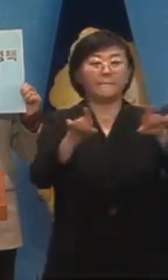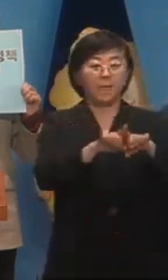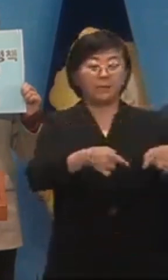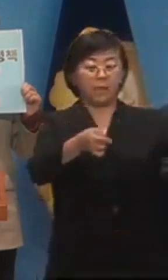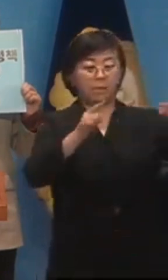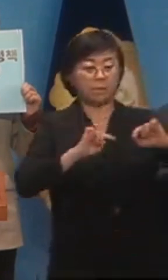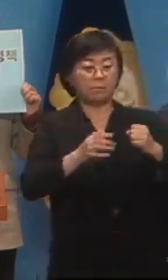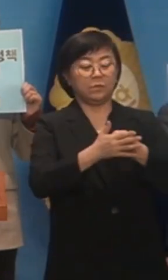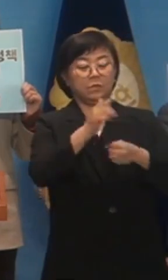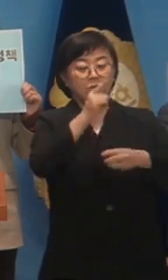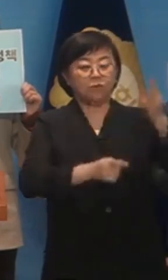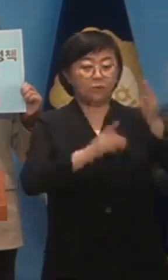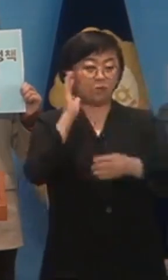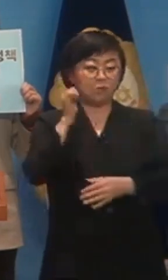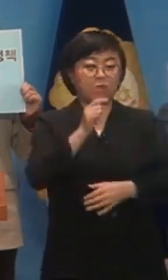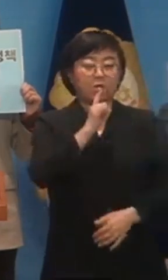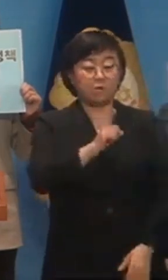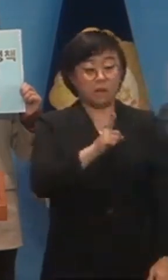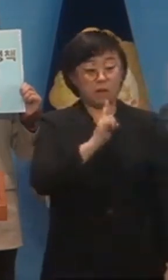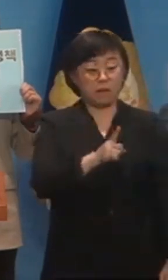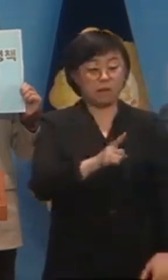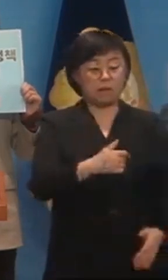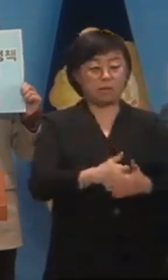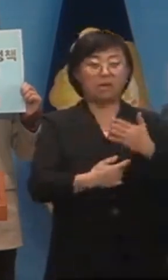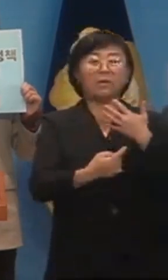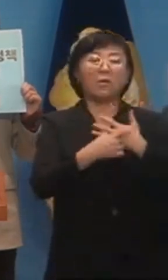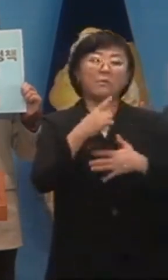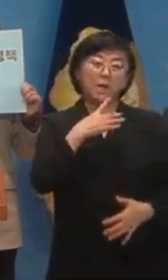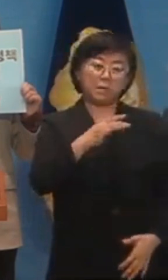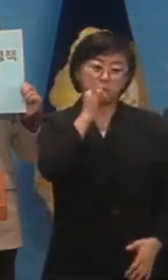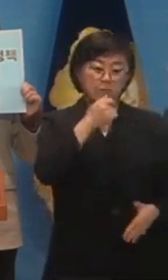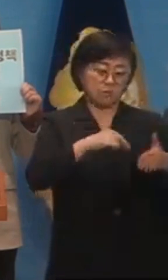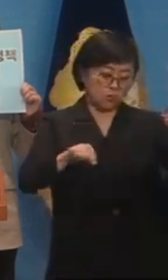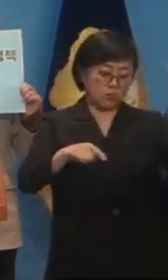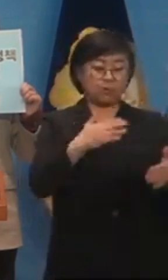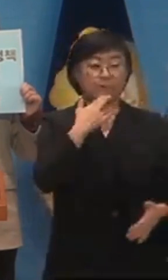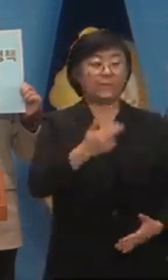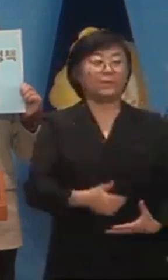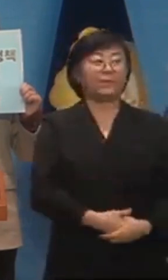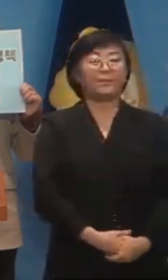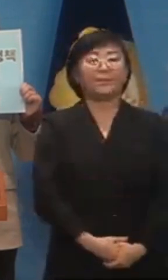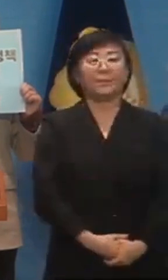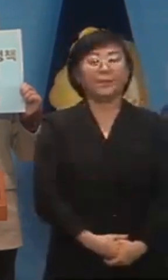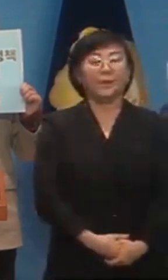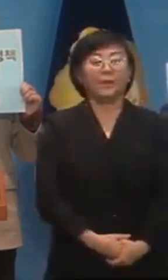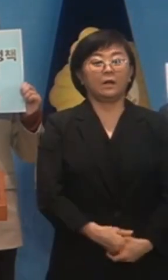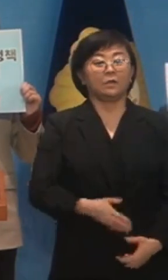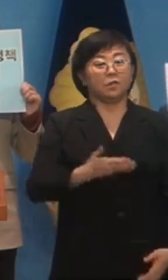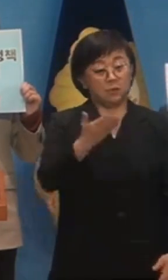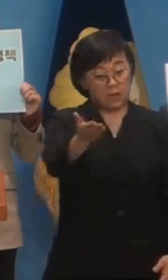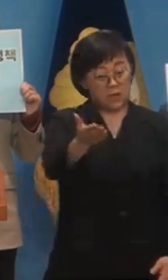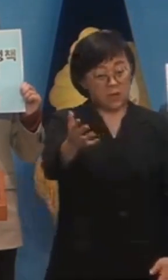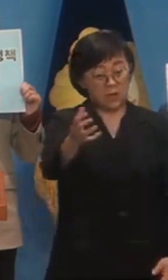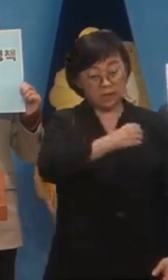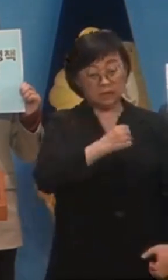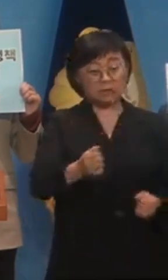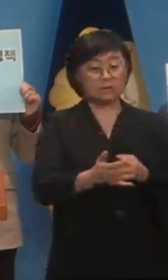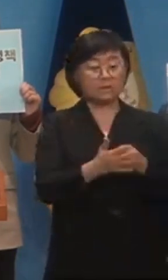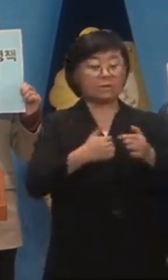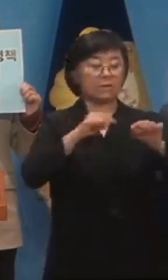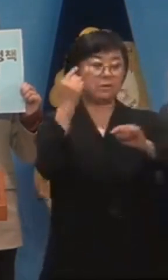동반자라던 윤석열 대통령의 말은 빈 껍데기만 남았습니다. 줬다 뺏는 정책이